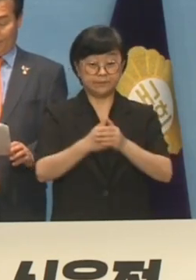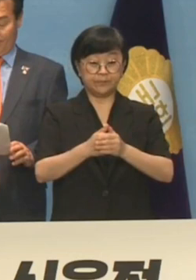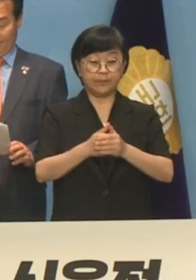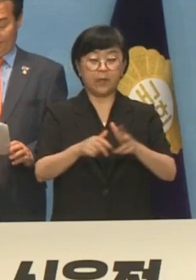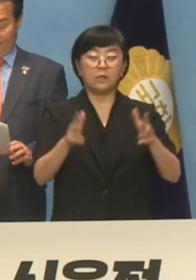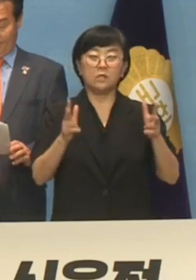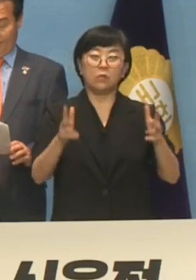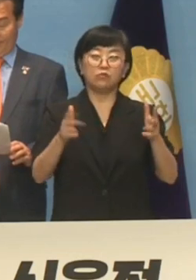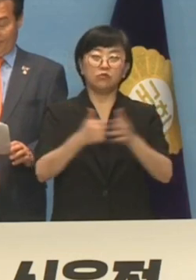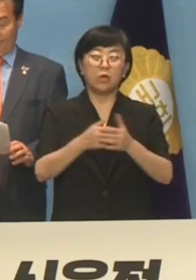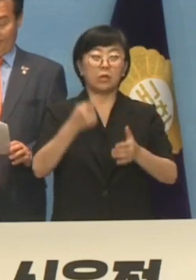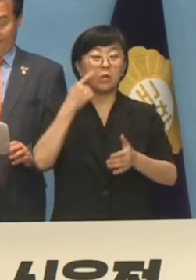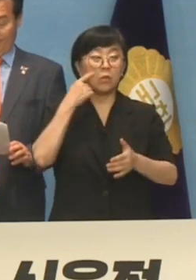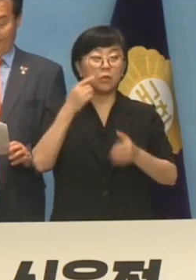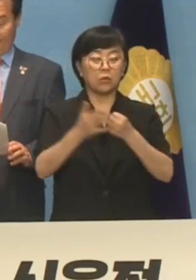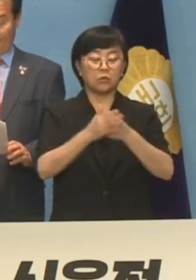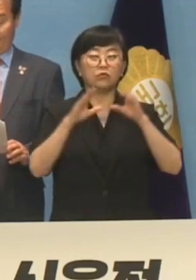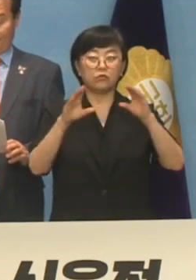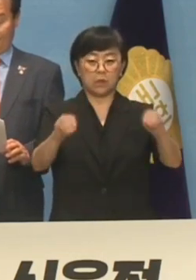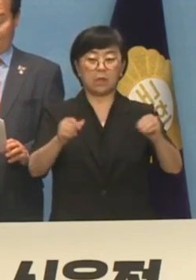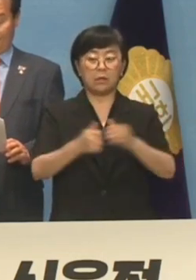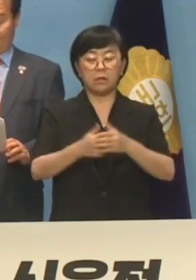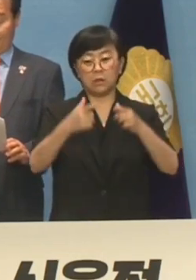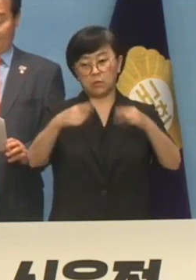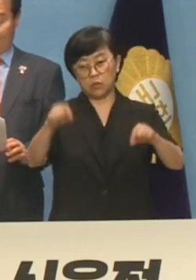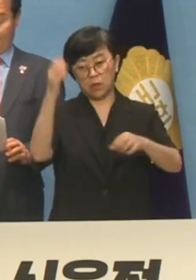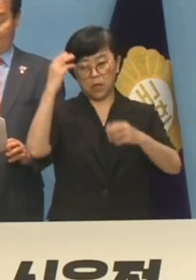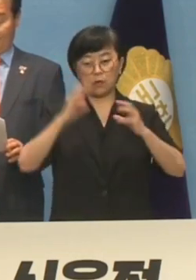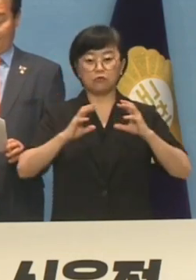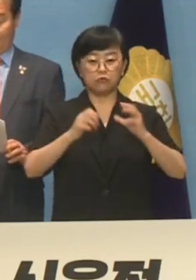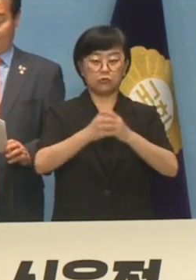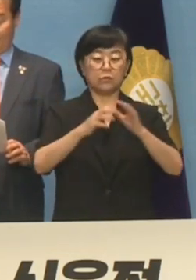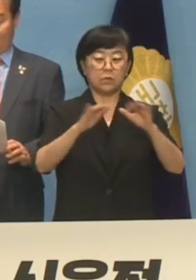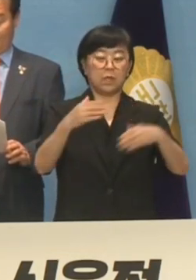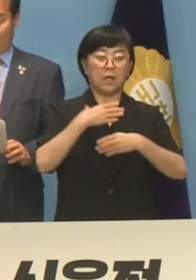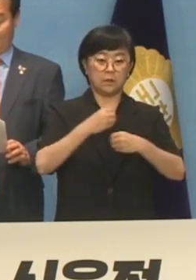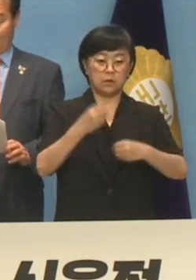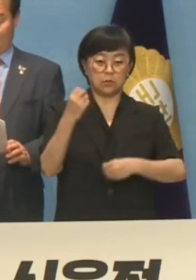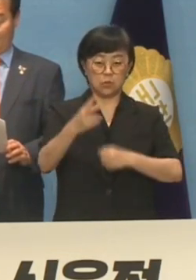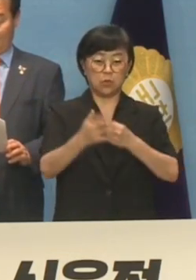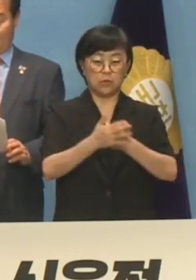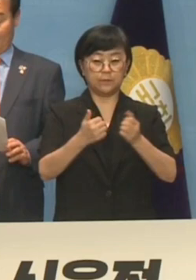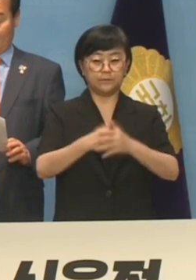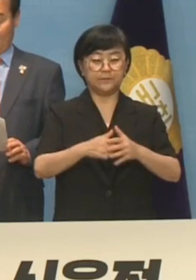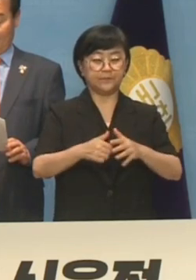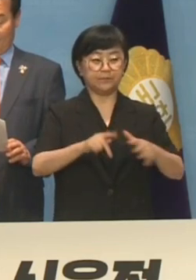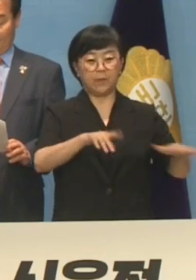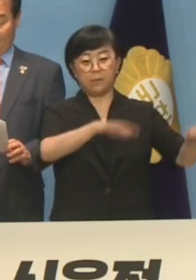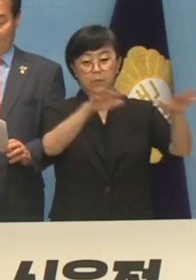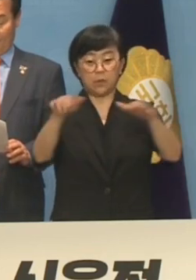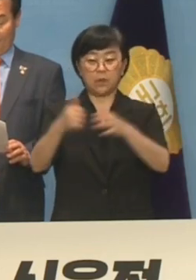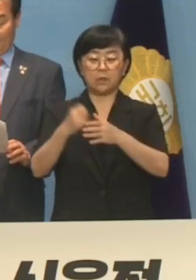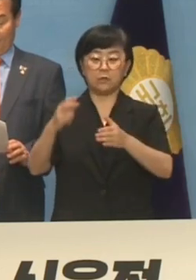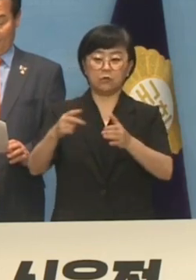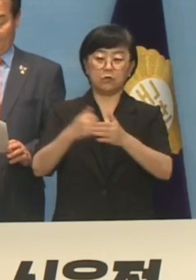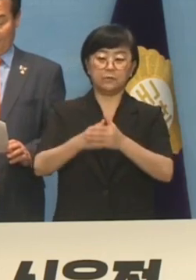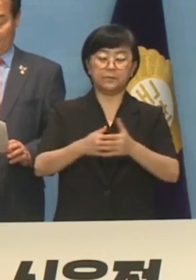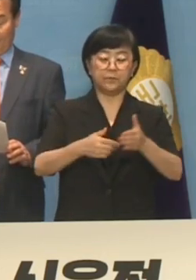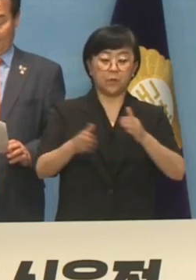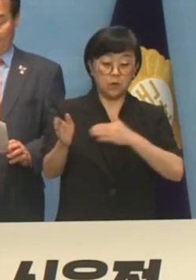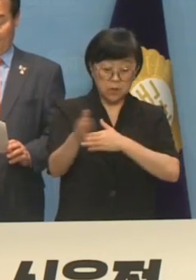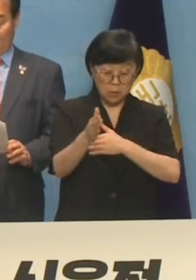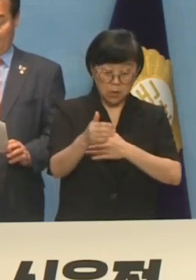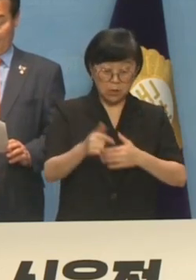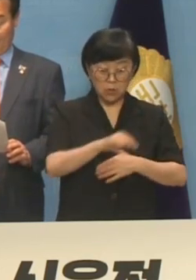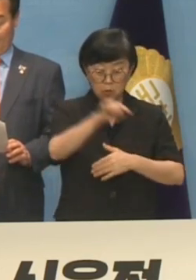시운전을 중단하십시오. 그것이 일본과 대한민국 국민 안전과 태평양 바다와 그에 깃든